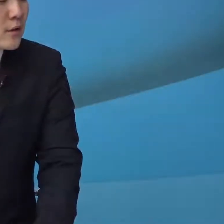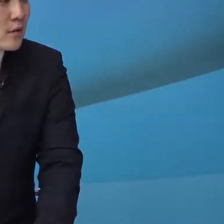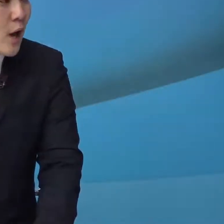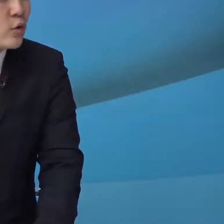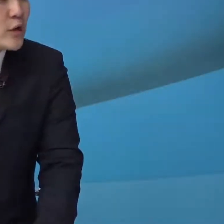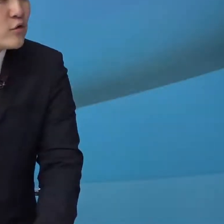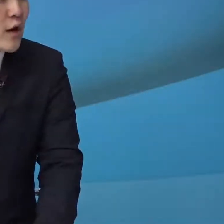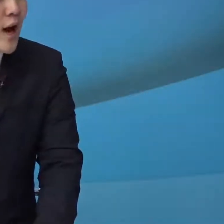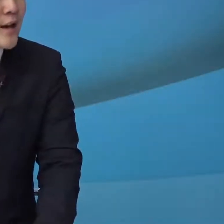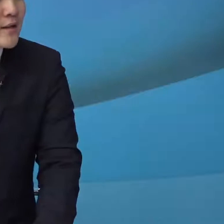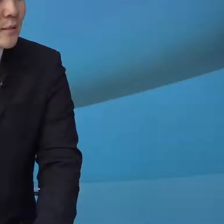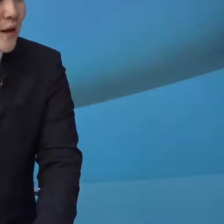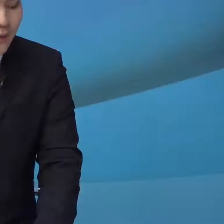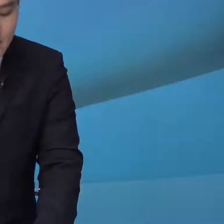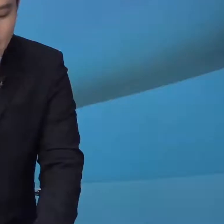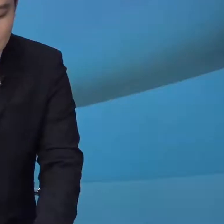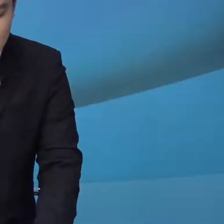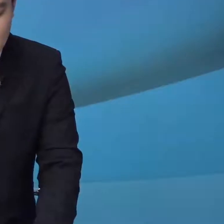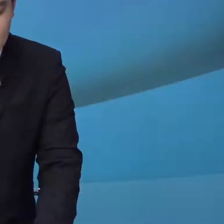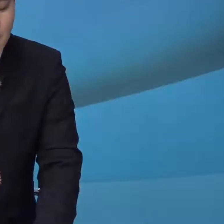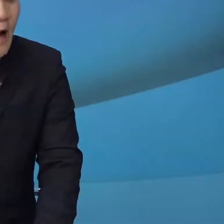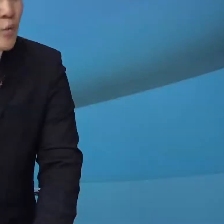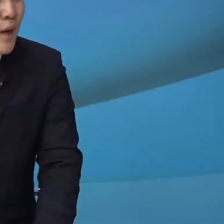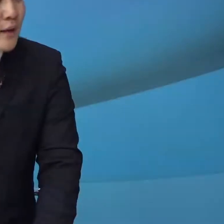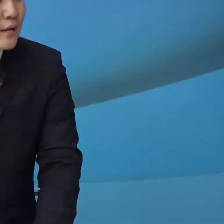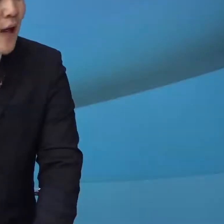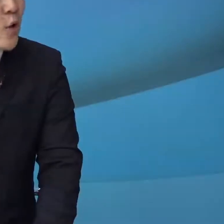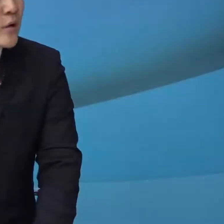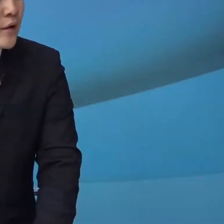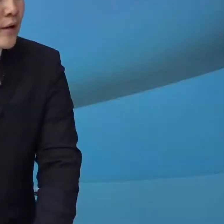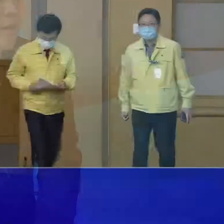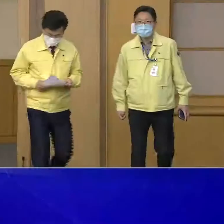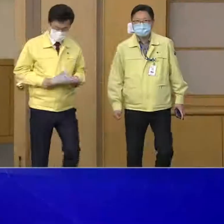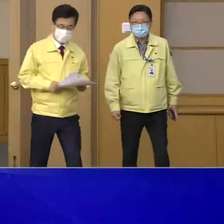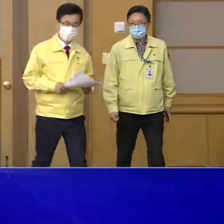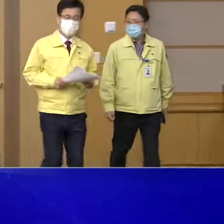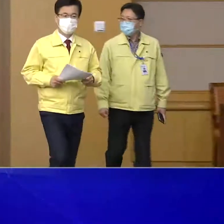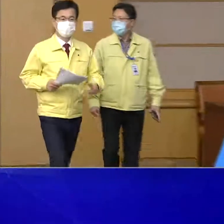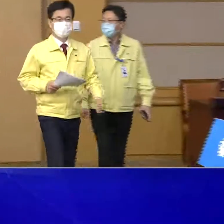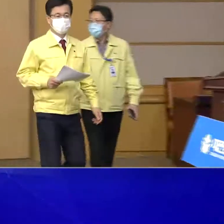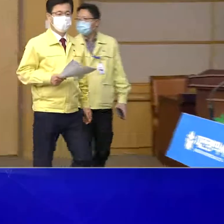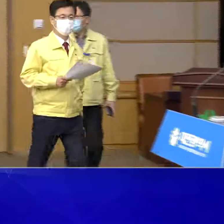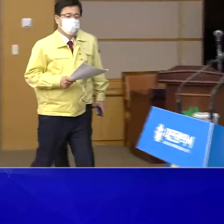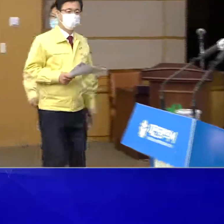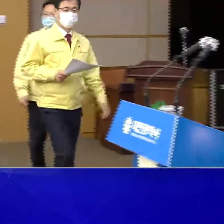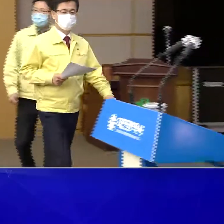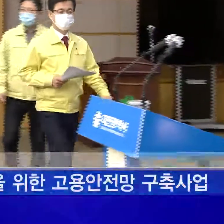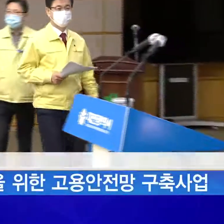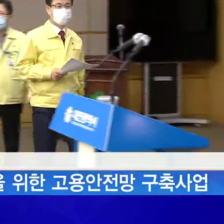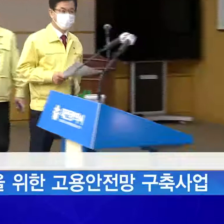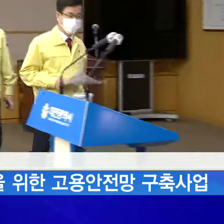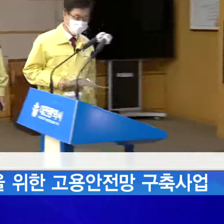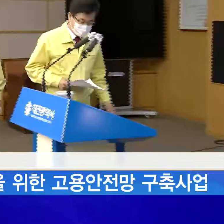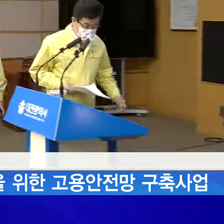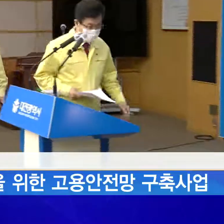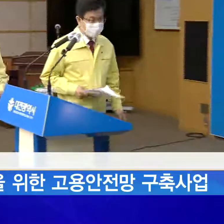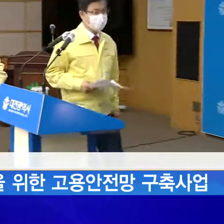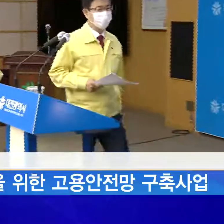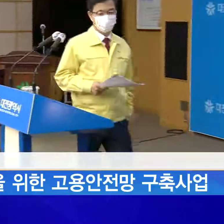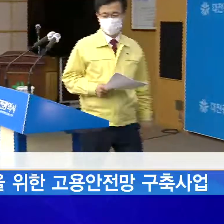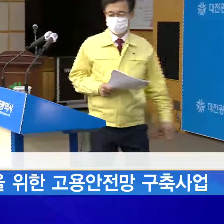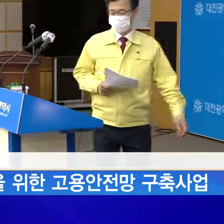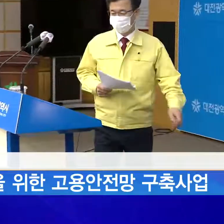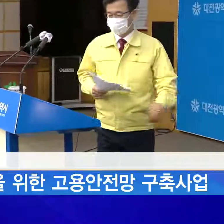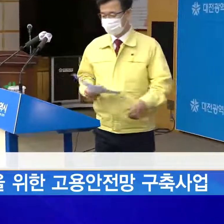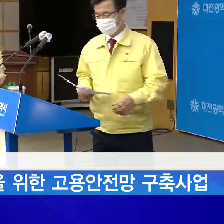지침이 나온 이후에 하겠지만 예. 이제 정부에서 나오기 전에 이제 시라든지 구에서 같이 먼저 선제적으로